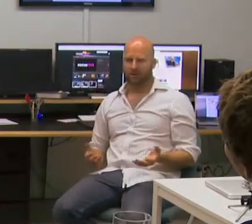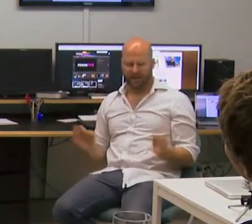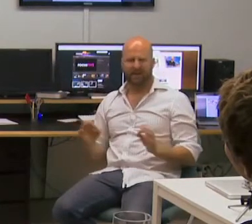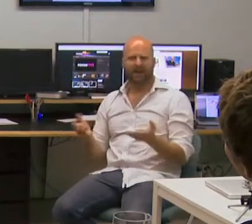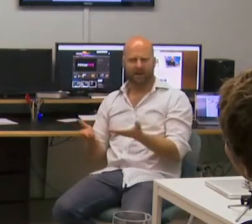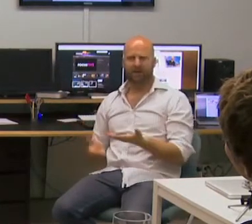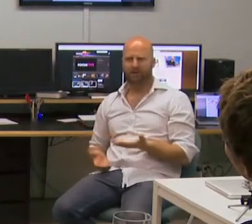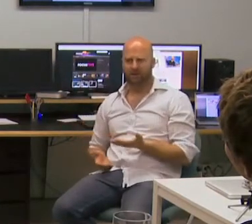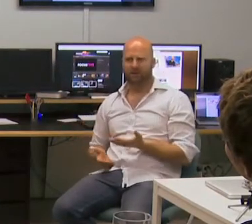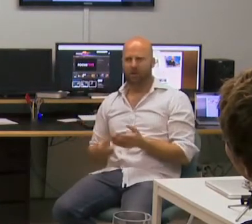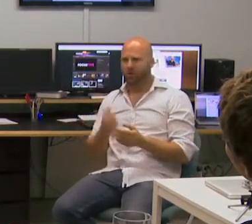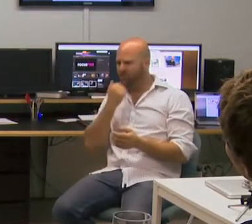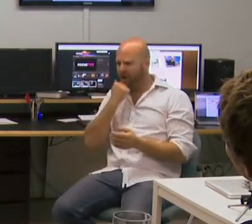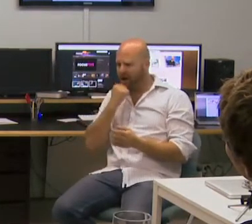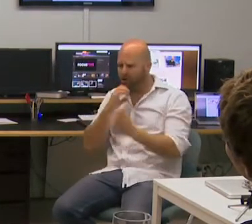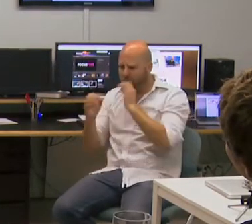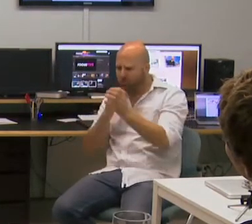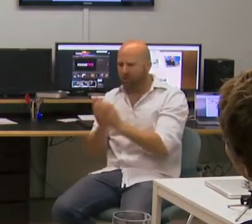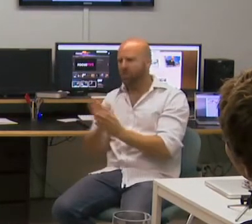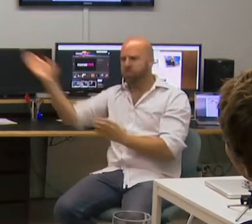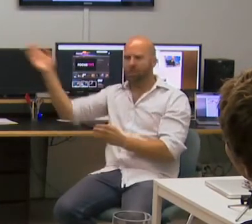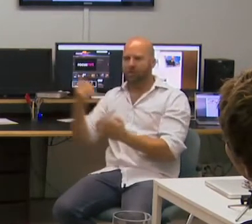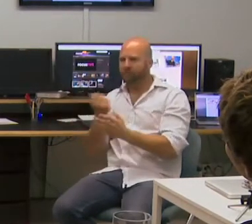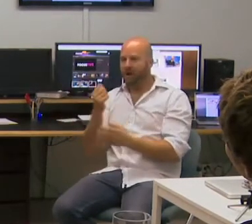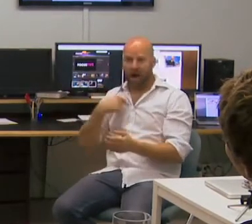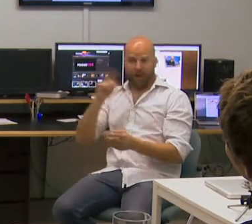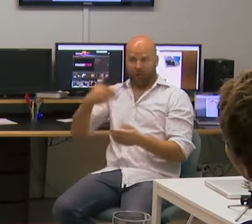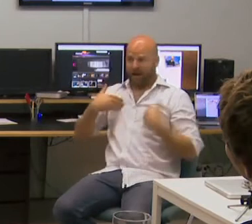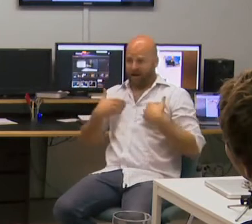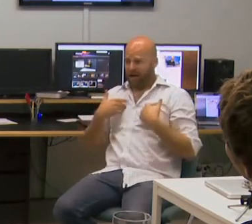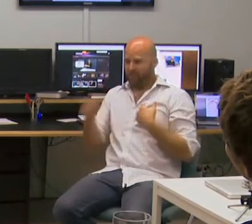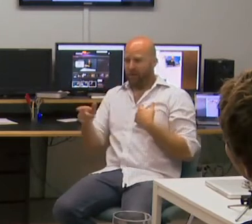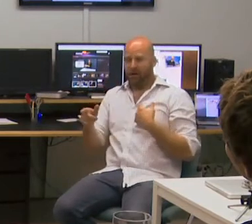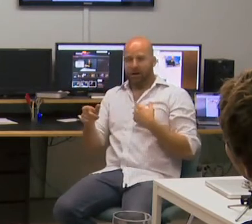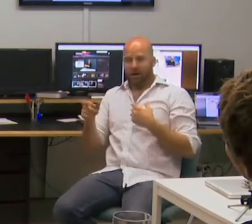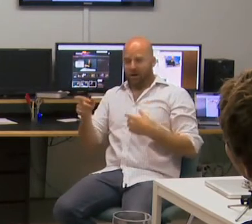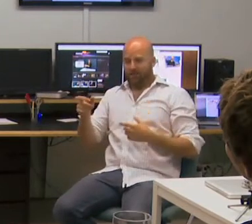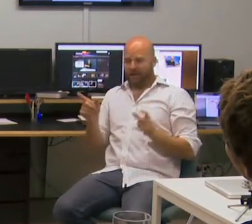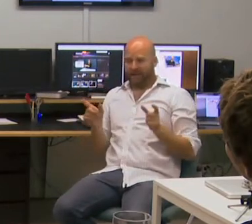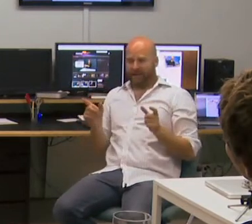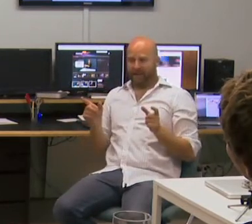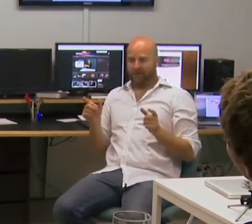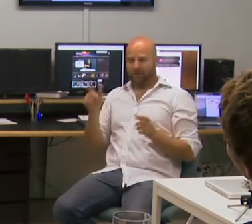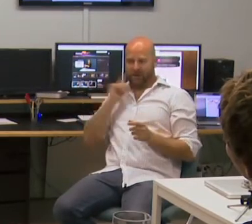wäre furchtbar gewesen. Und wenn es dann falsch kommuniziert wird, das kann dann sehr schlimm